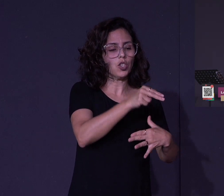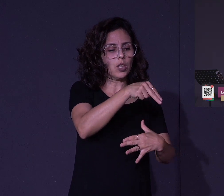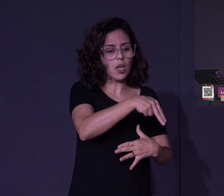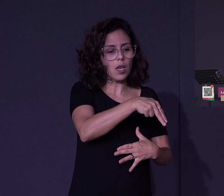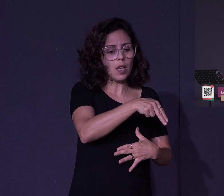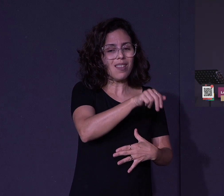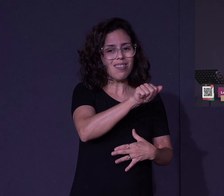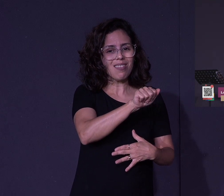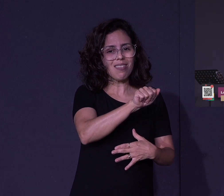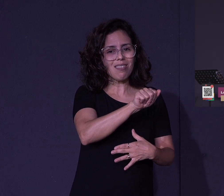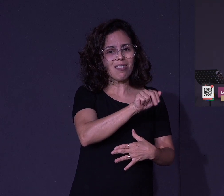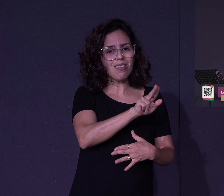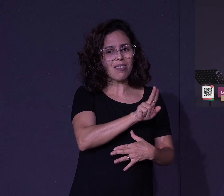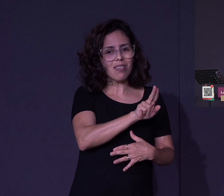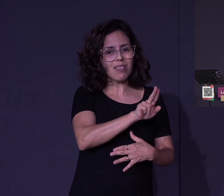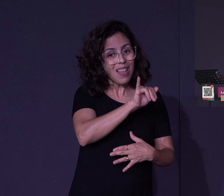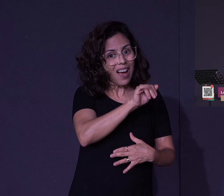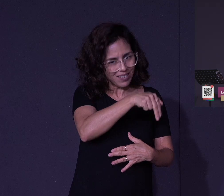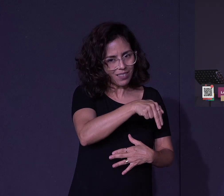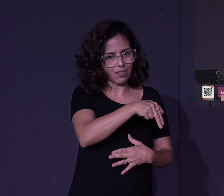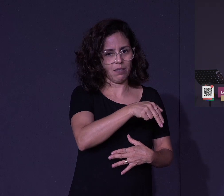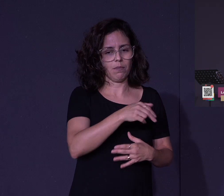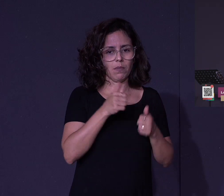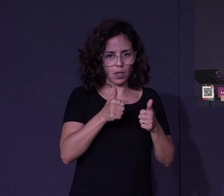versos anteriores, ou seja, os versos de 1 a 10.